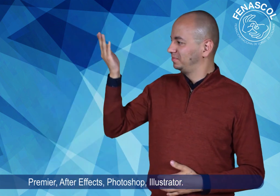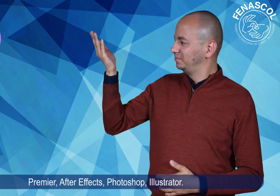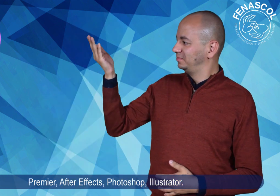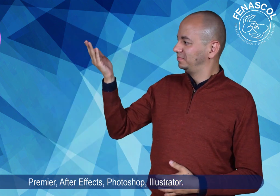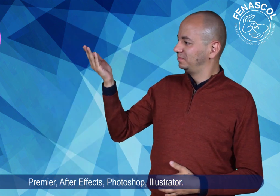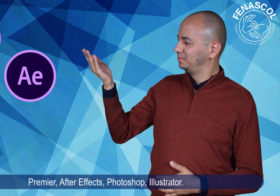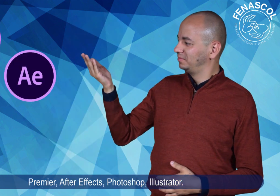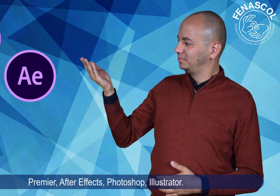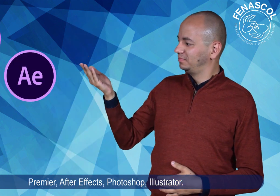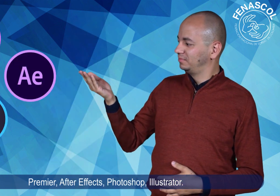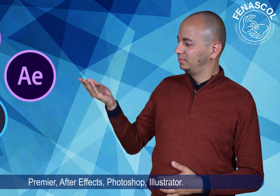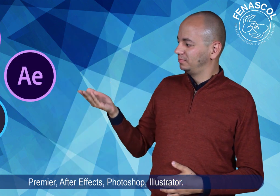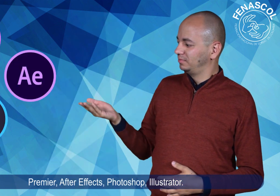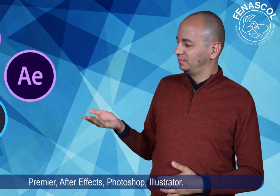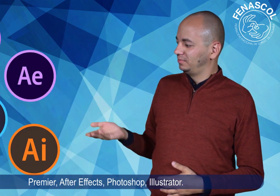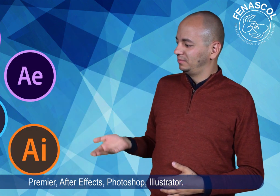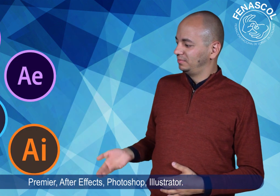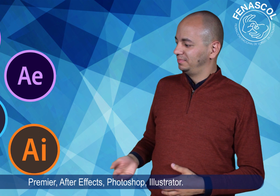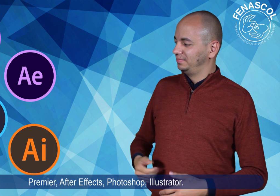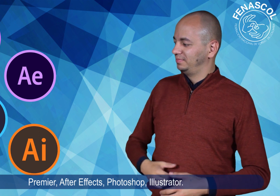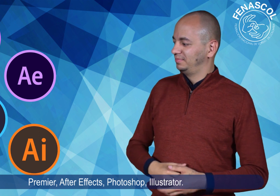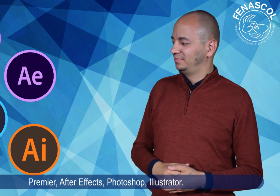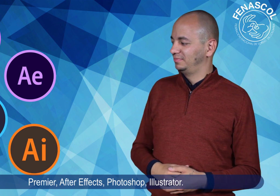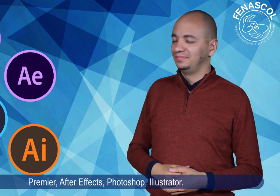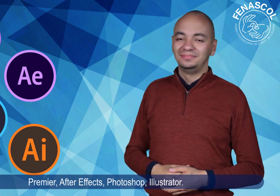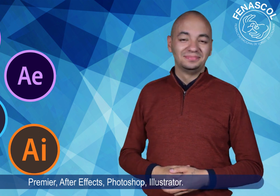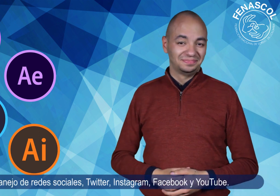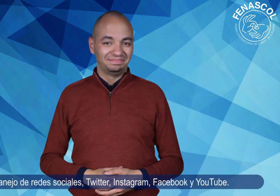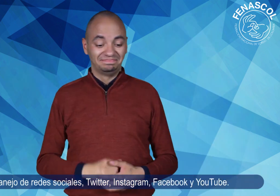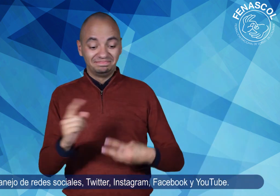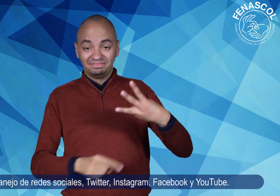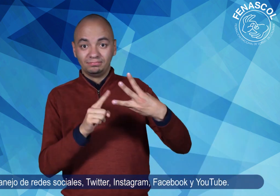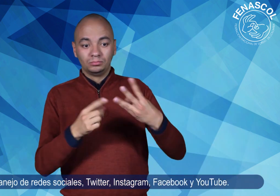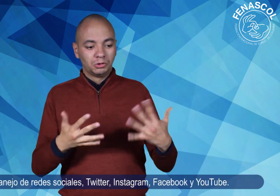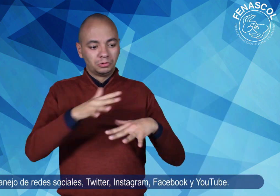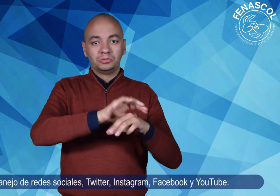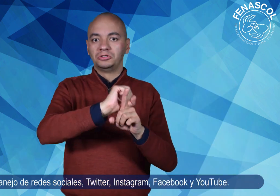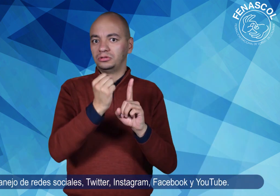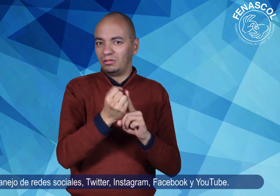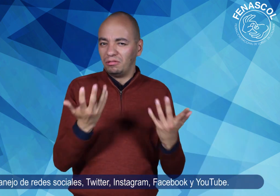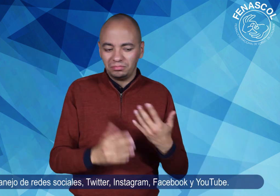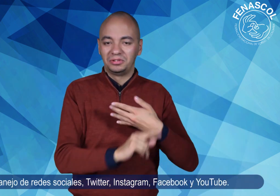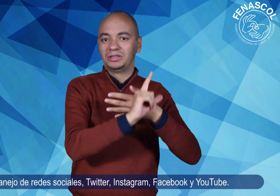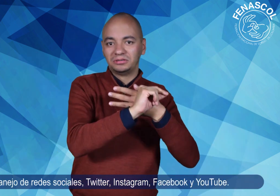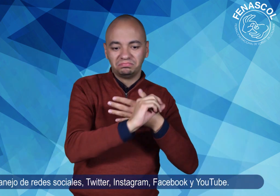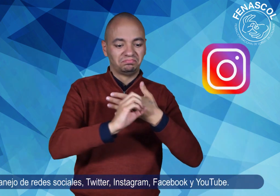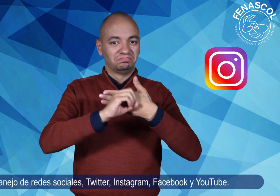Premiere, After Effects, Photoshop, Illustrator. Tercero, manejo de redes sociales, Twitter,